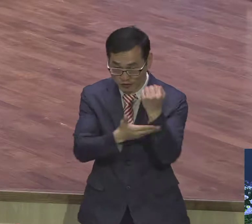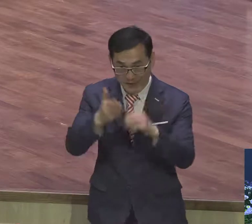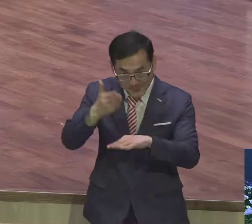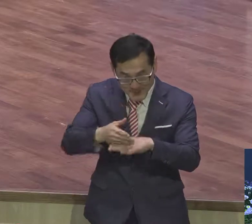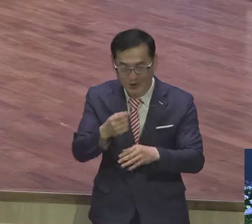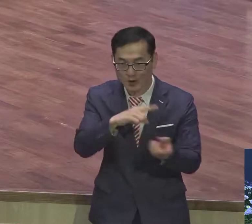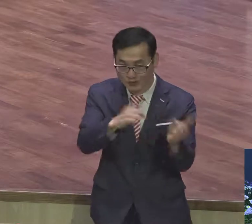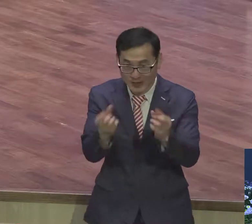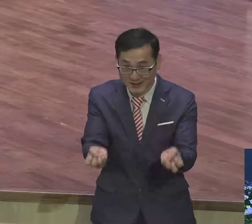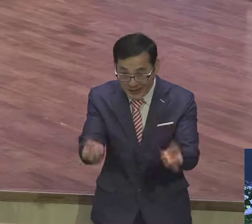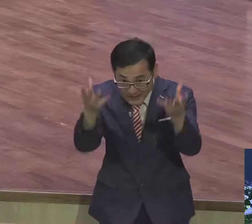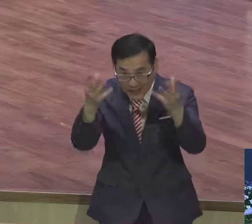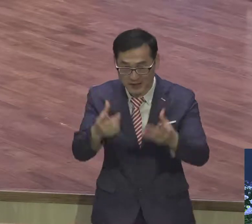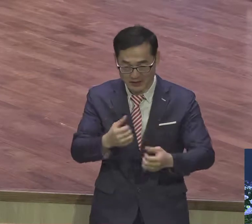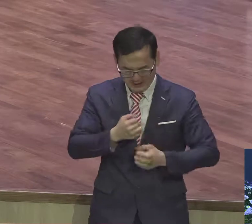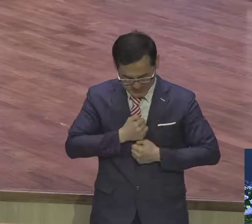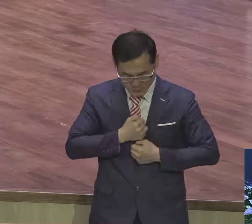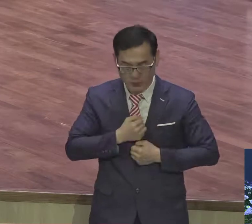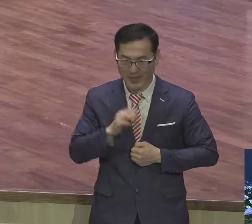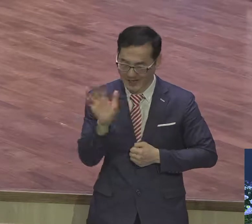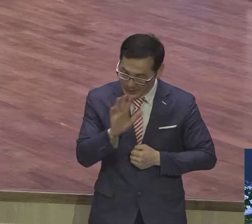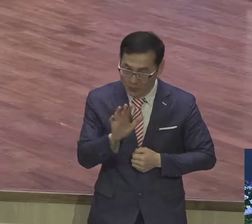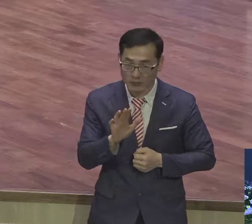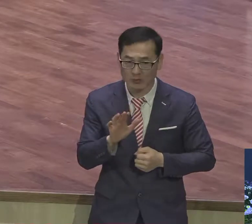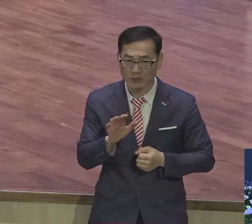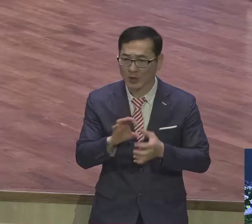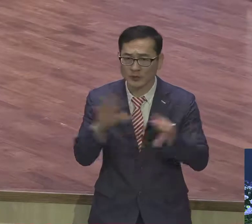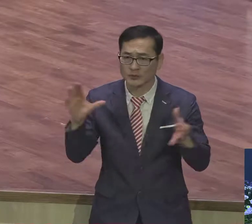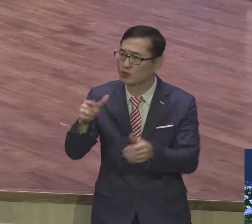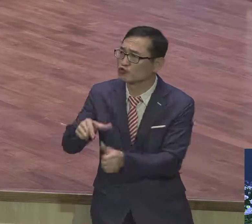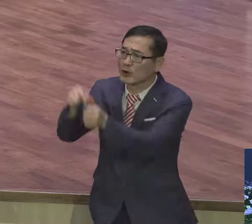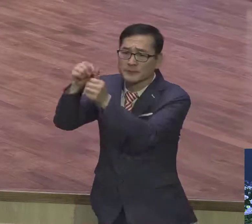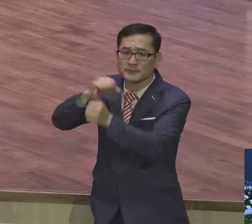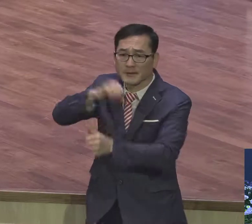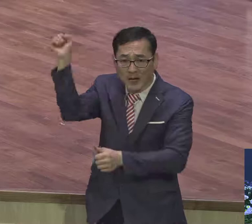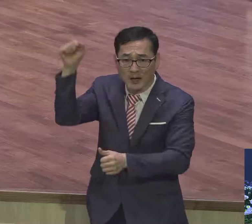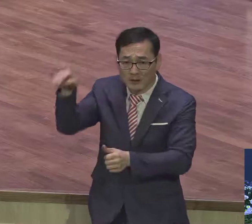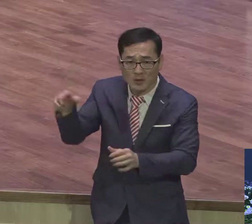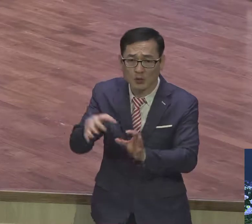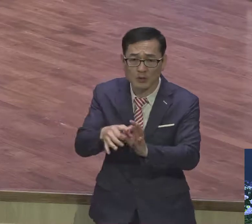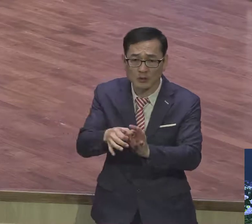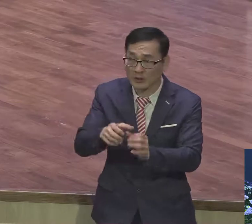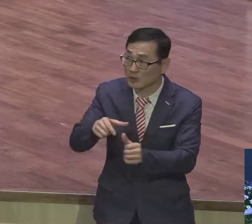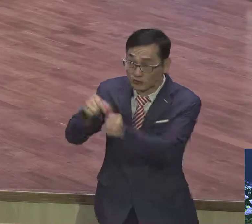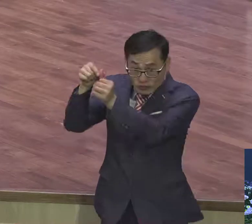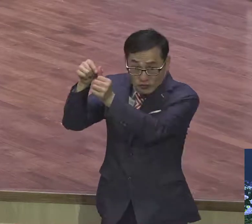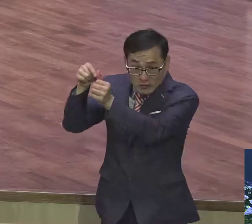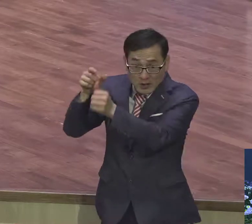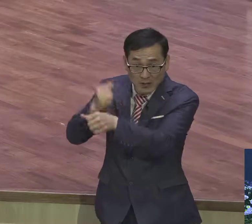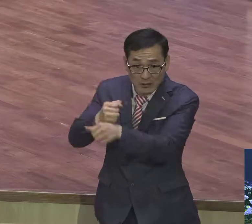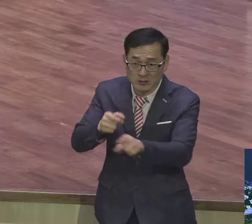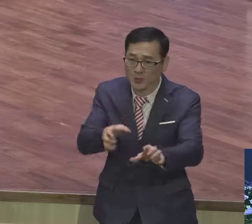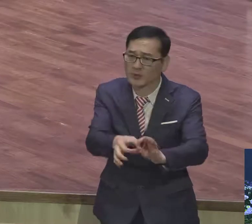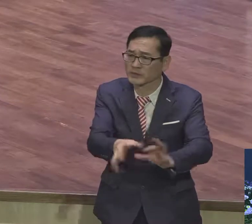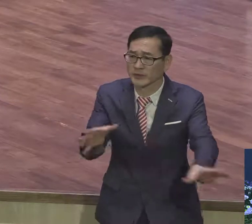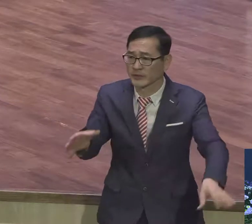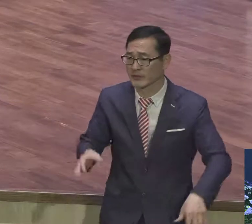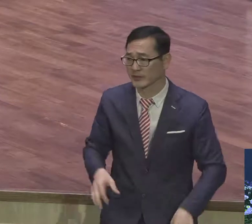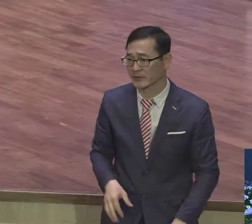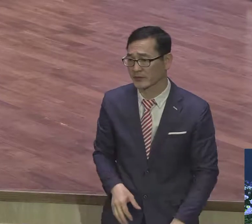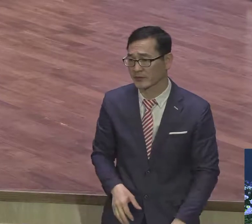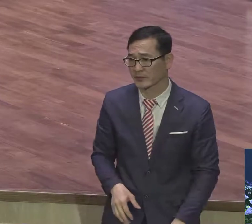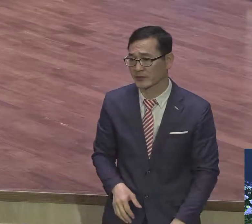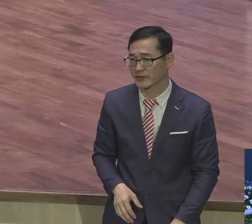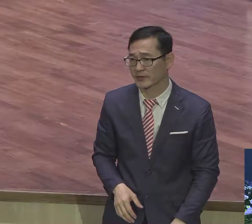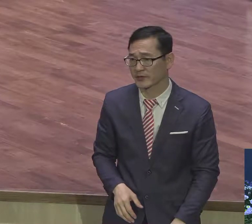날 가지고 어떤 사람 1년 내내 365주일이다 그렇게 살아라 매일 주일로 어떤 사람